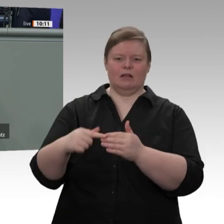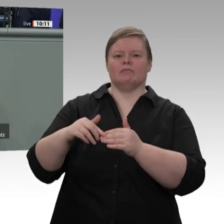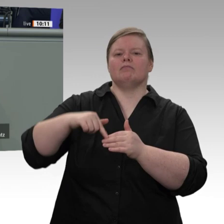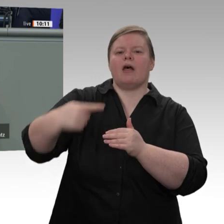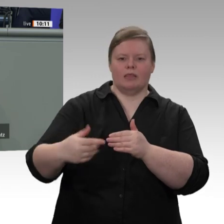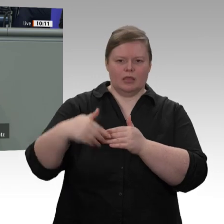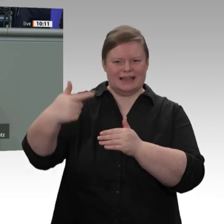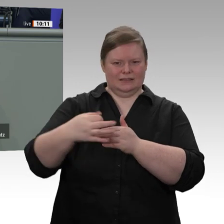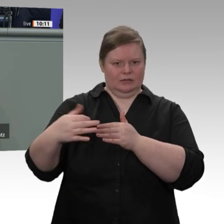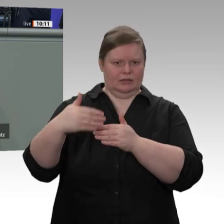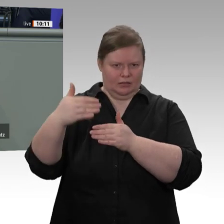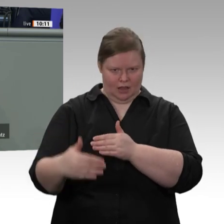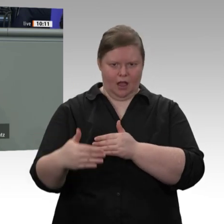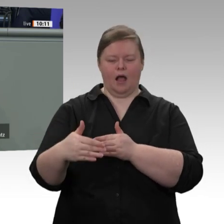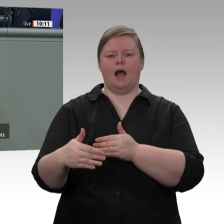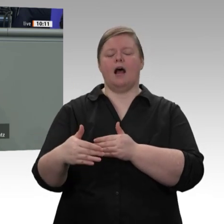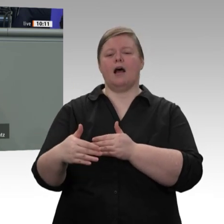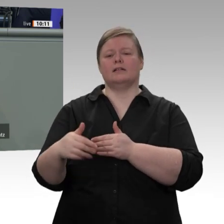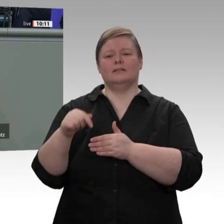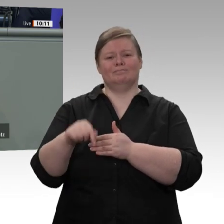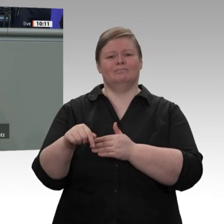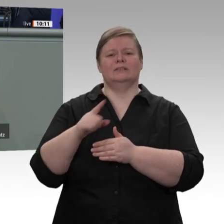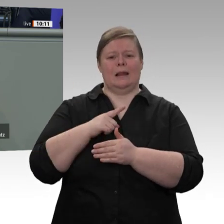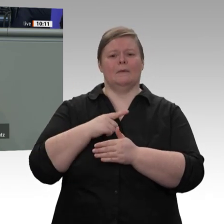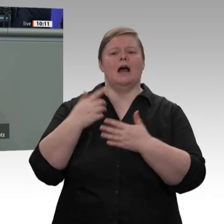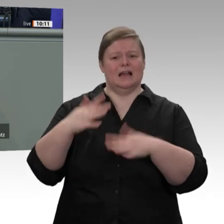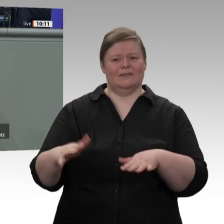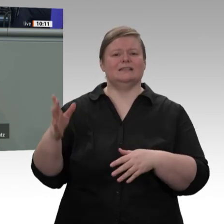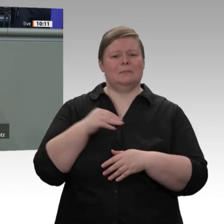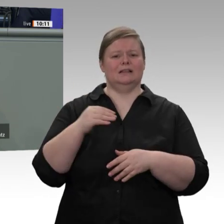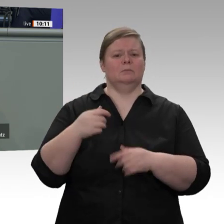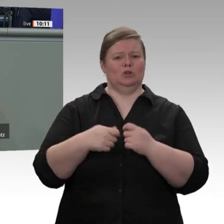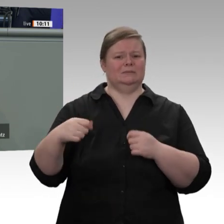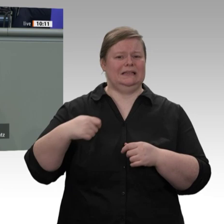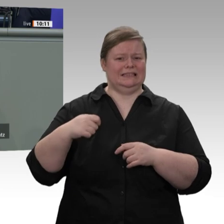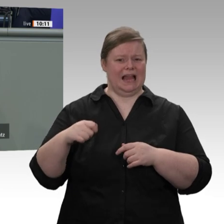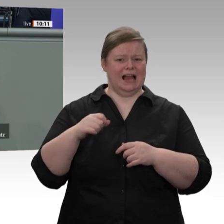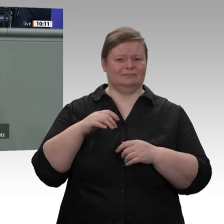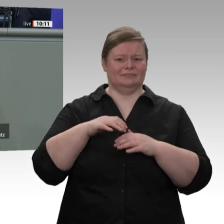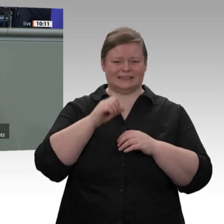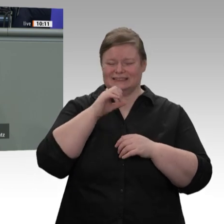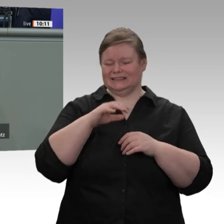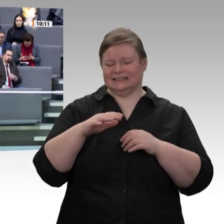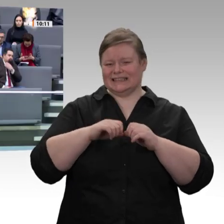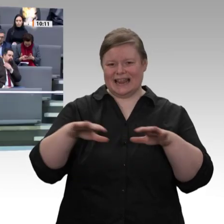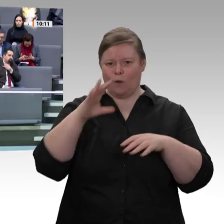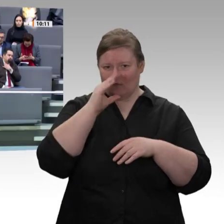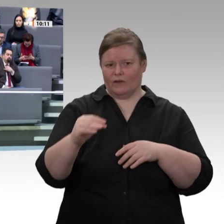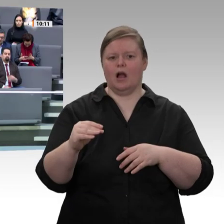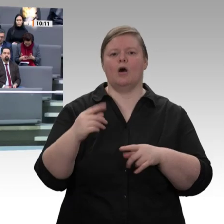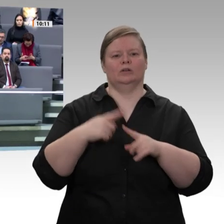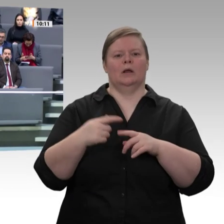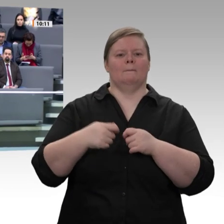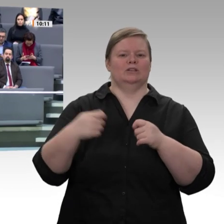gefunden haben, die sie erleben, dem wird klar, was da passiert ist. Unermessliches Leid